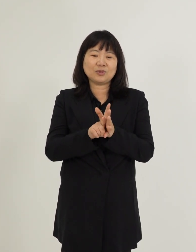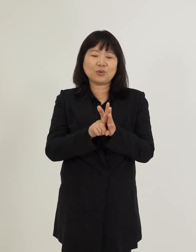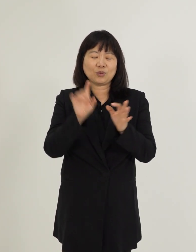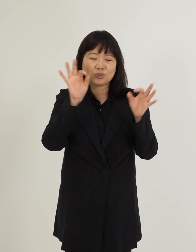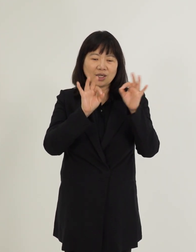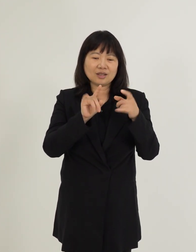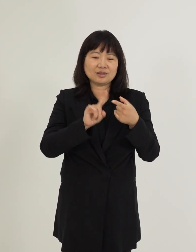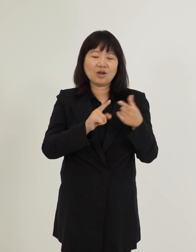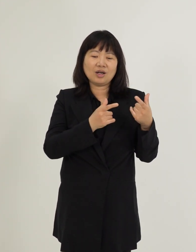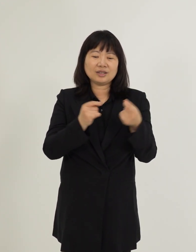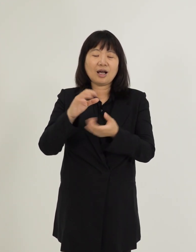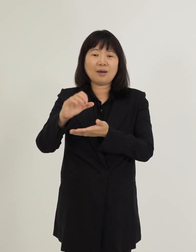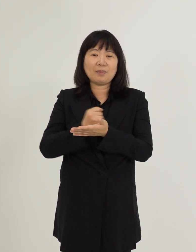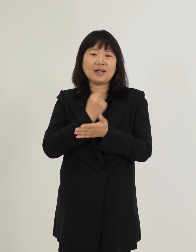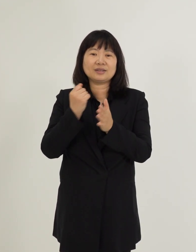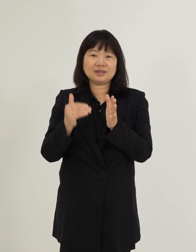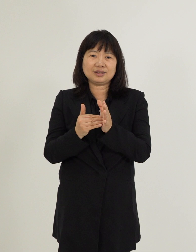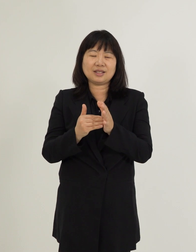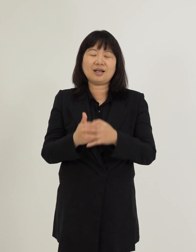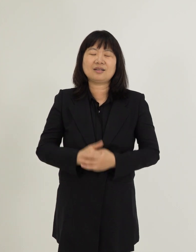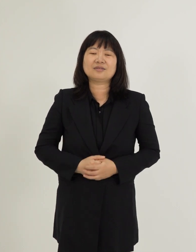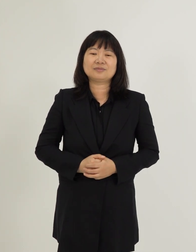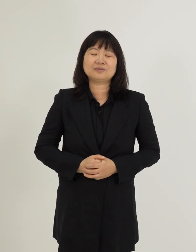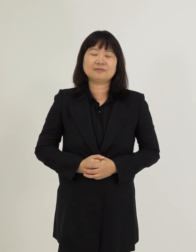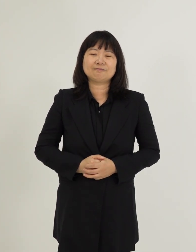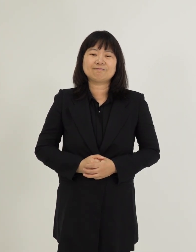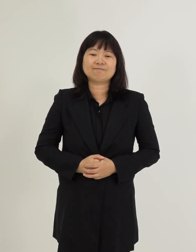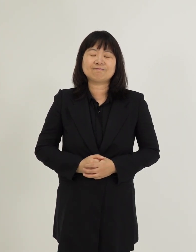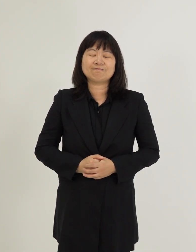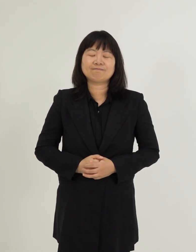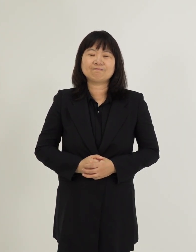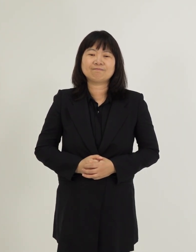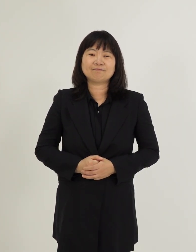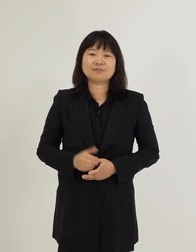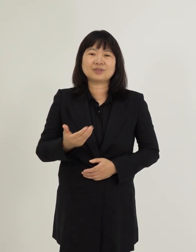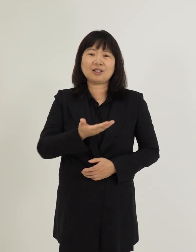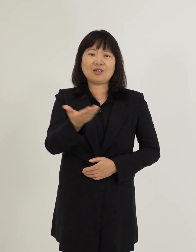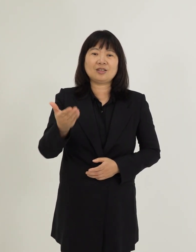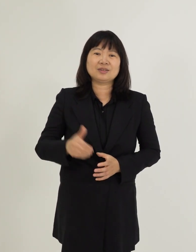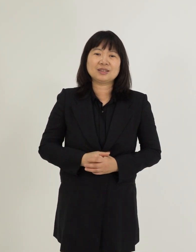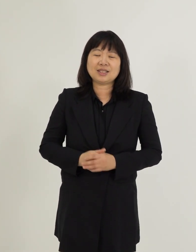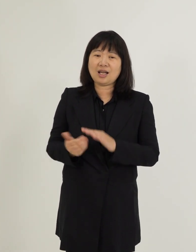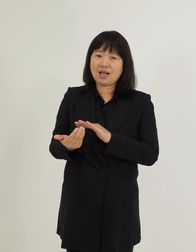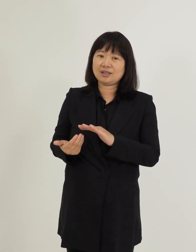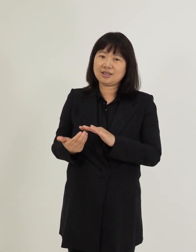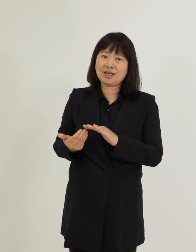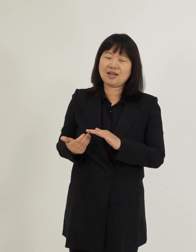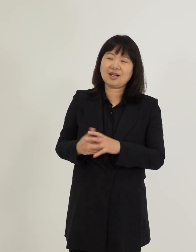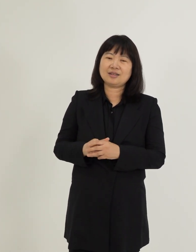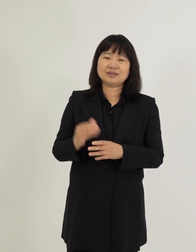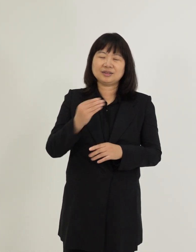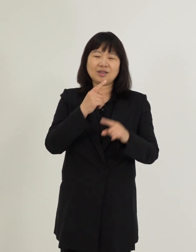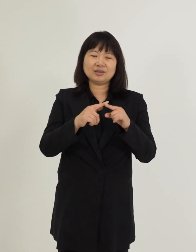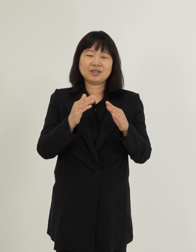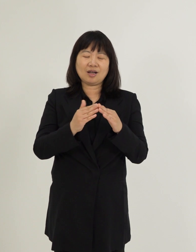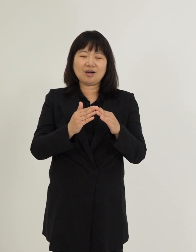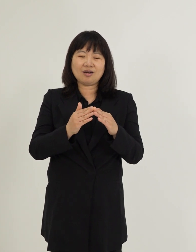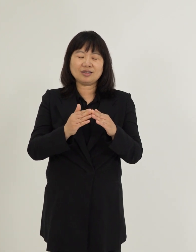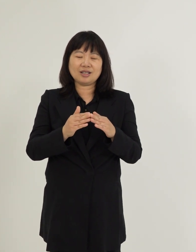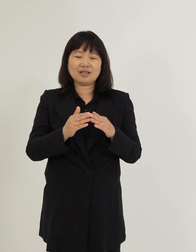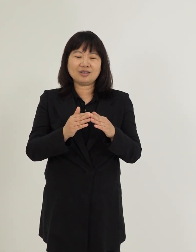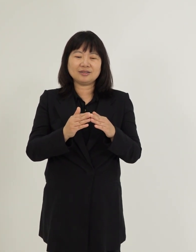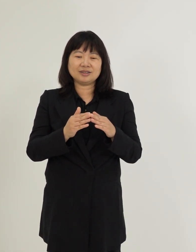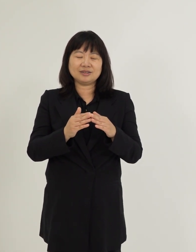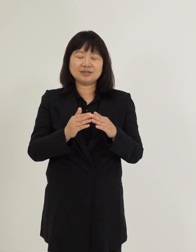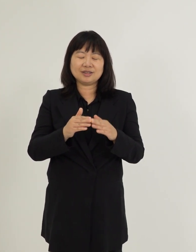구하는 것은 다 받으리라 하시니라. 네, 여러분 아까 그 성전 청결 사건